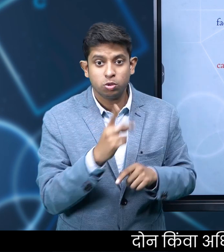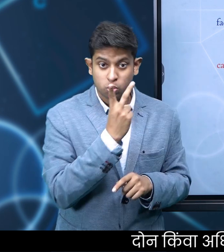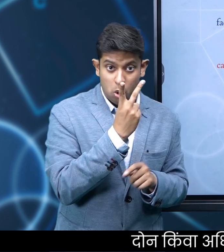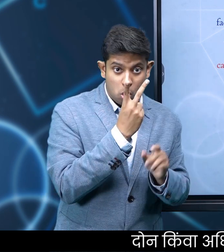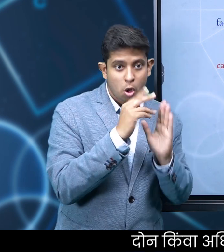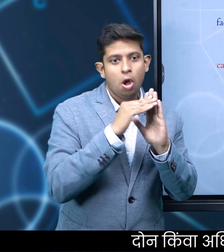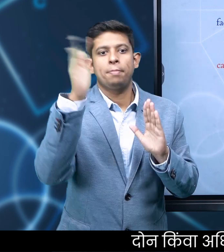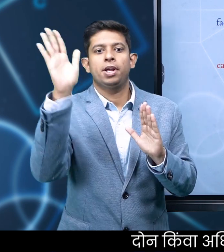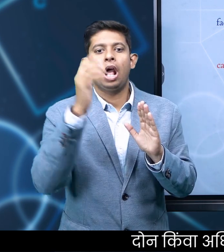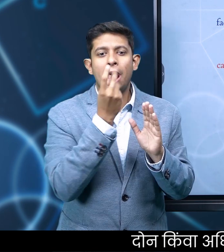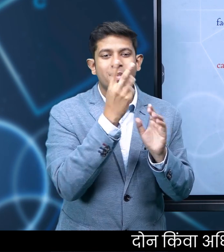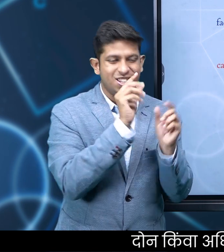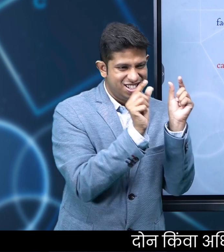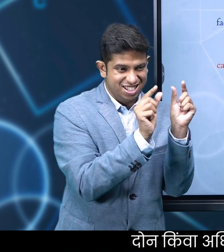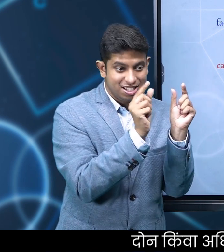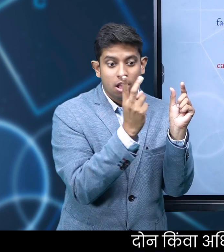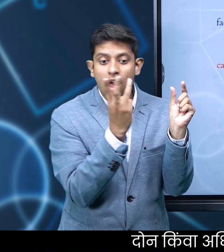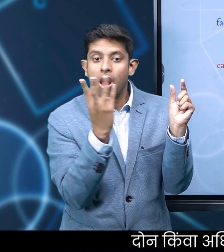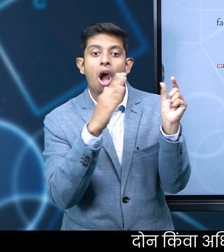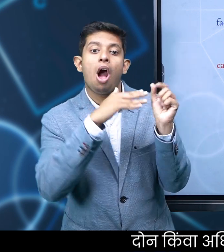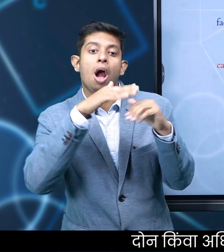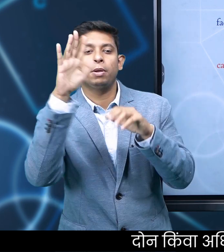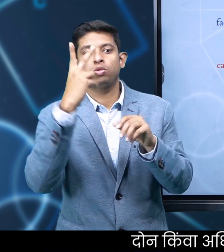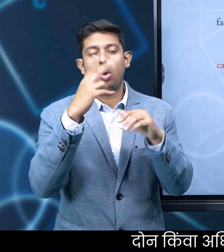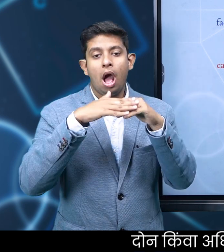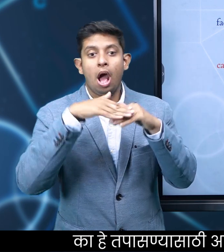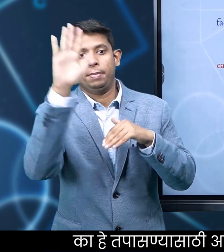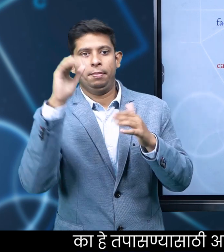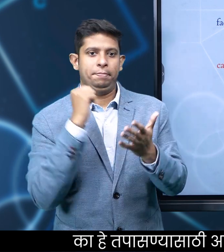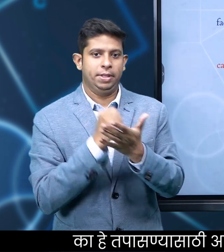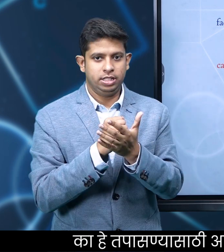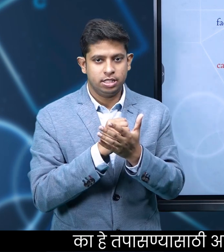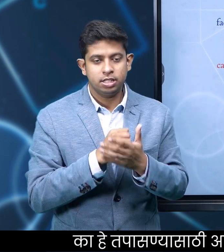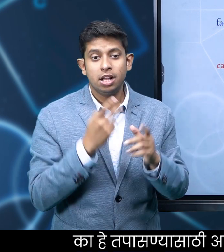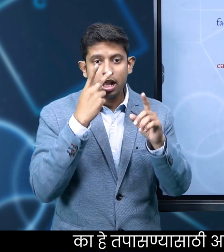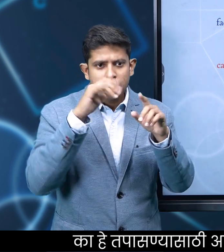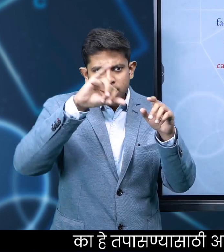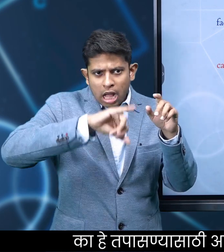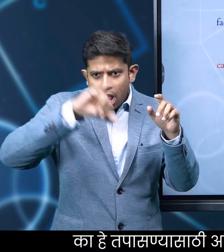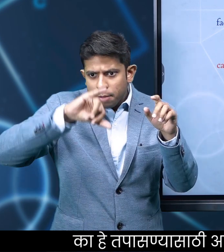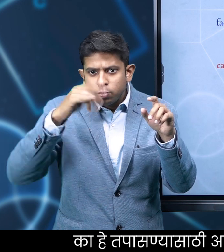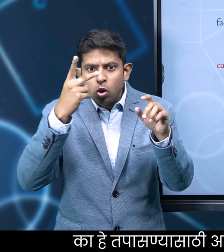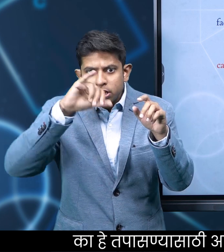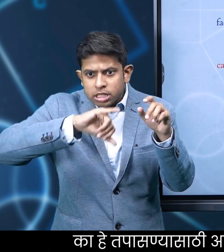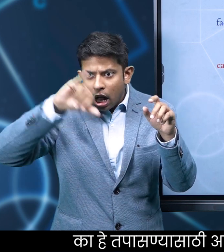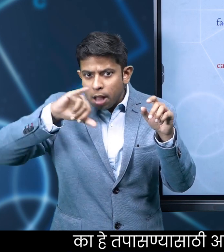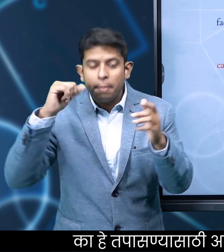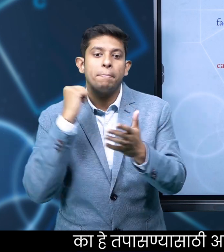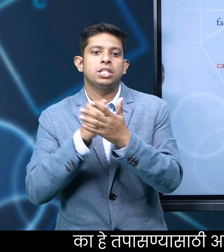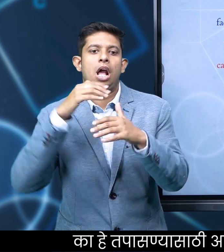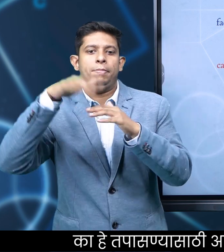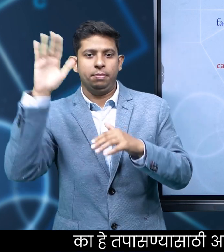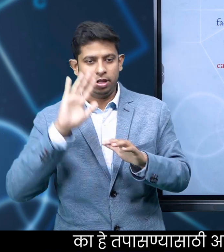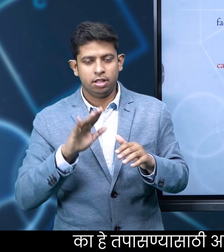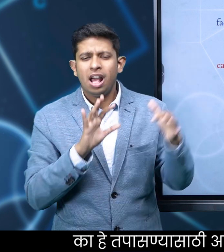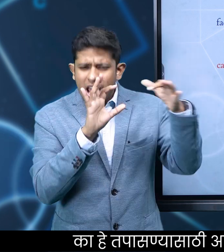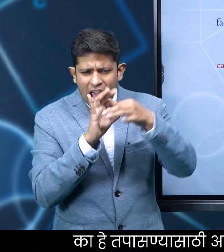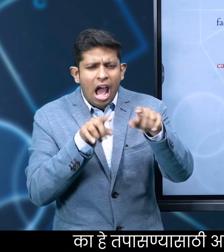दोन किंवा अधिक संख्यांमध्ये समान घटक आहेत का हे तपासण्यासाठी आपण खालील चरणांचे अनुसरण करू शकतो.